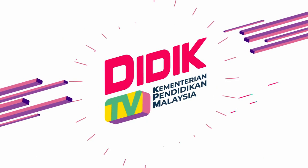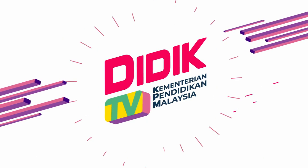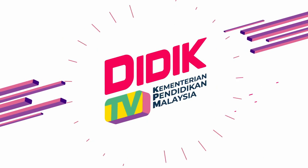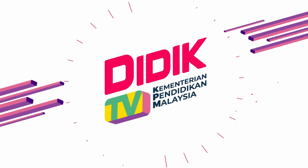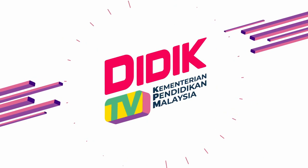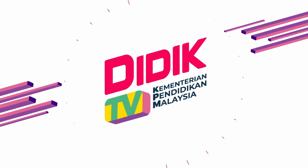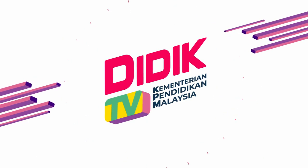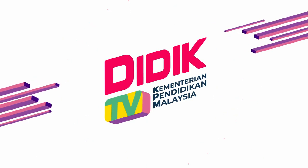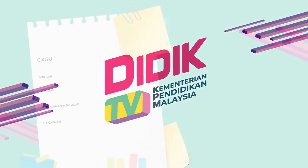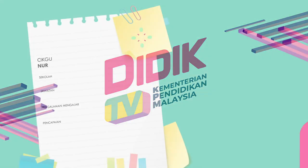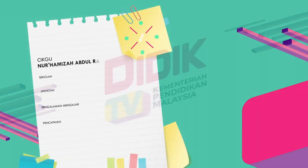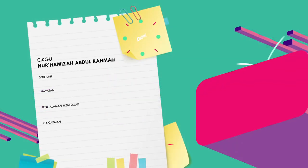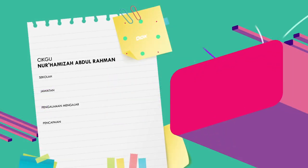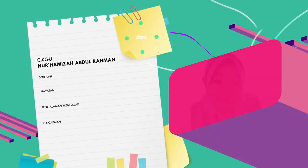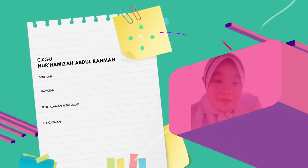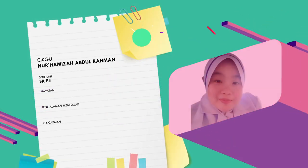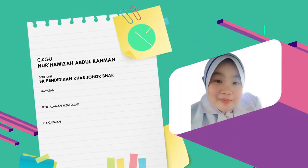DidikTV KPM.